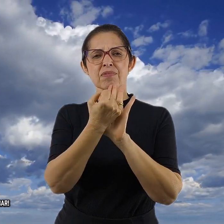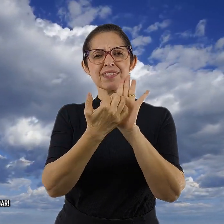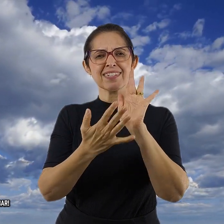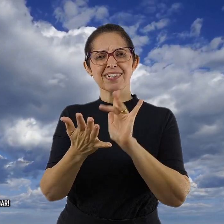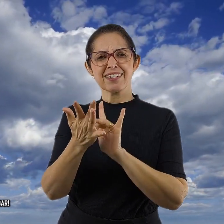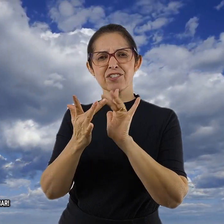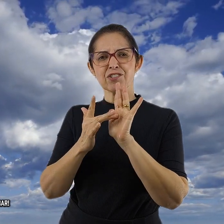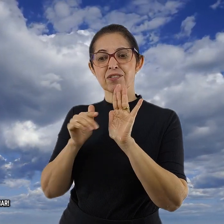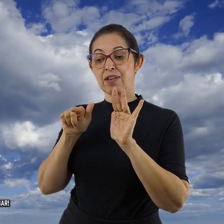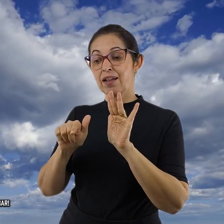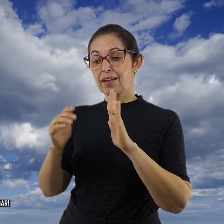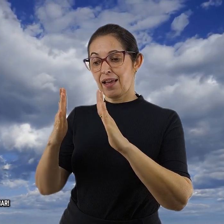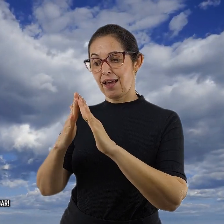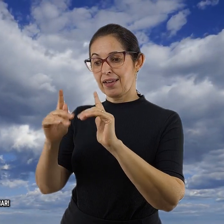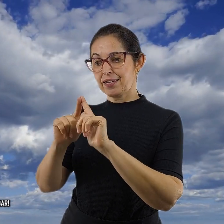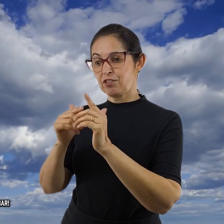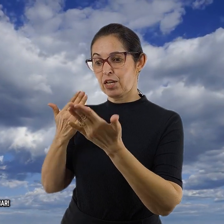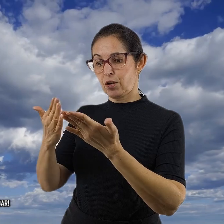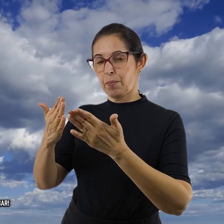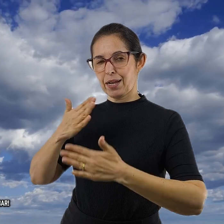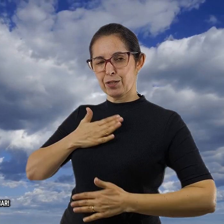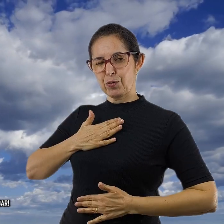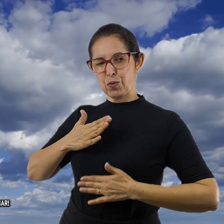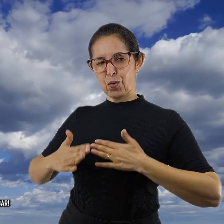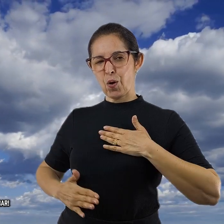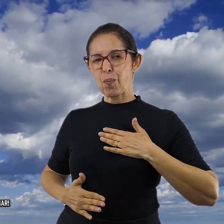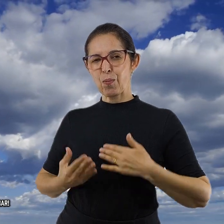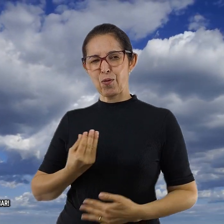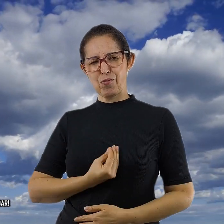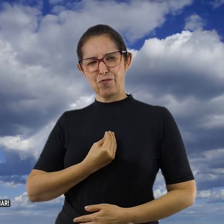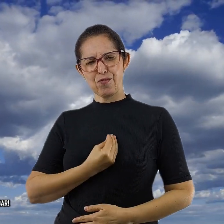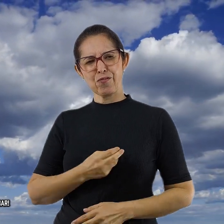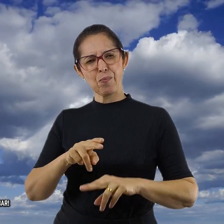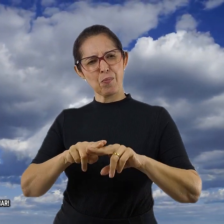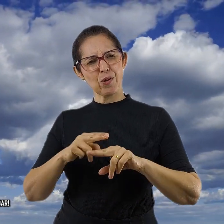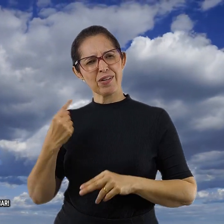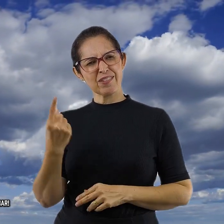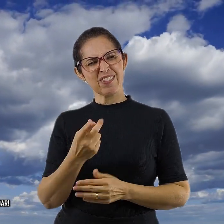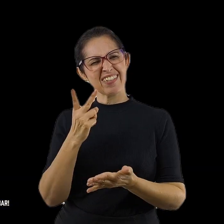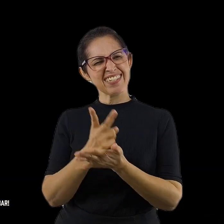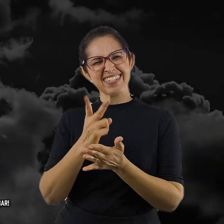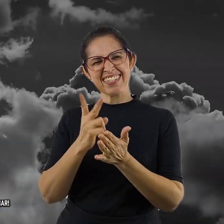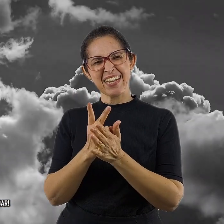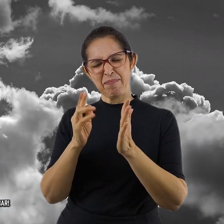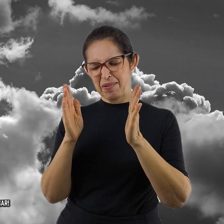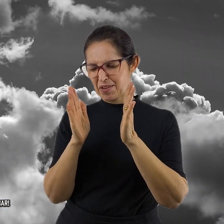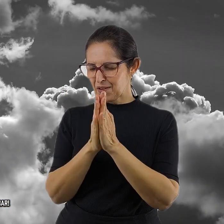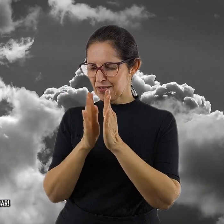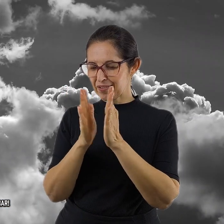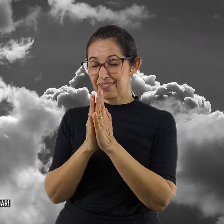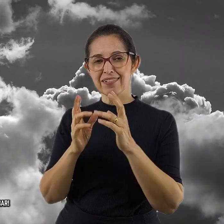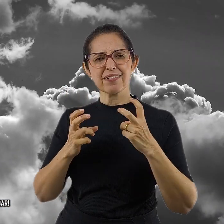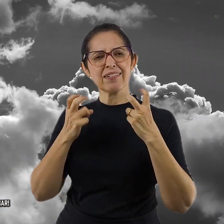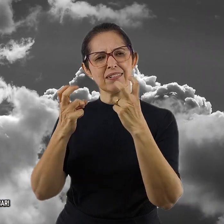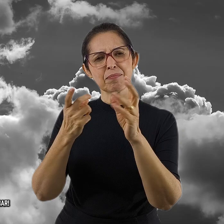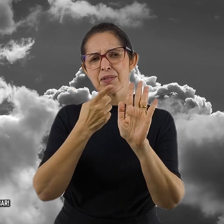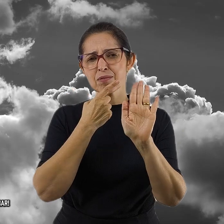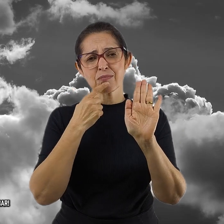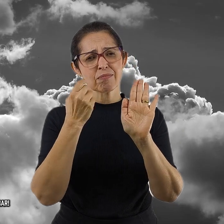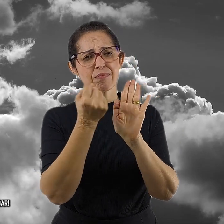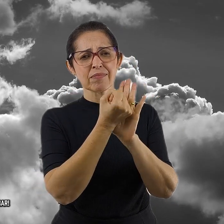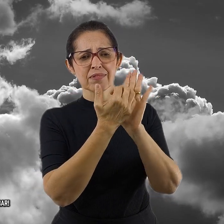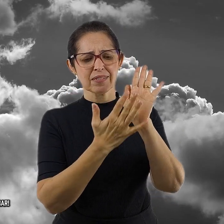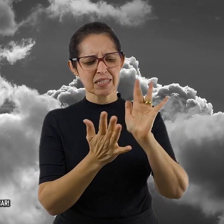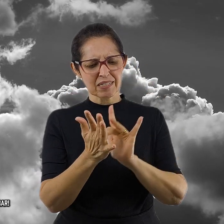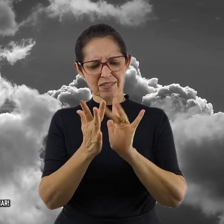corpo vivo. Por isso que a igreja fiel, ela clama de dia e de noite por esse